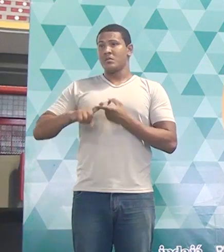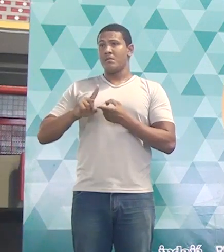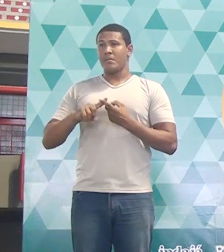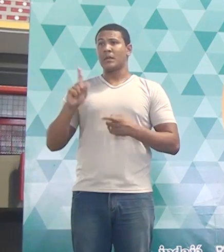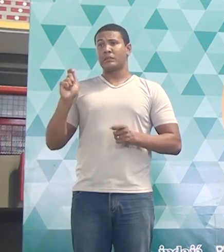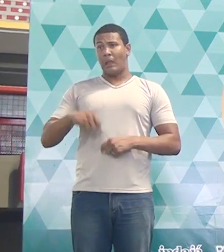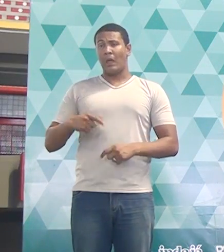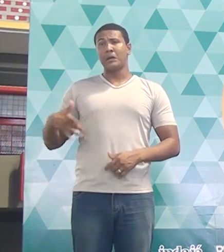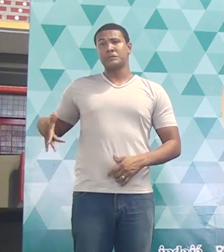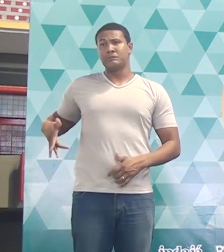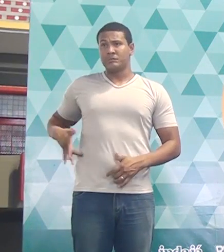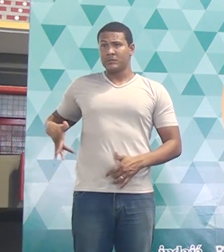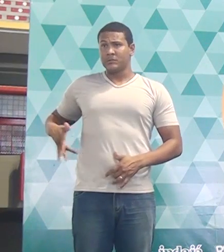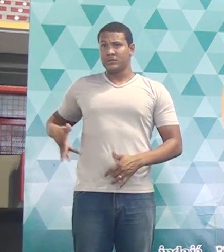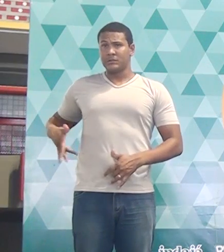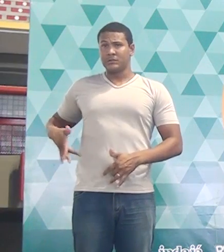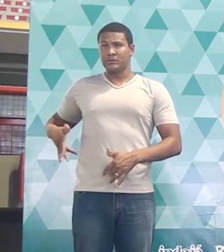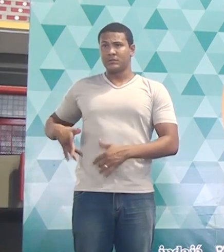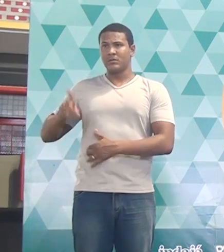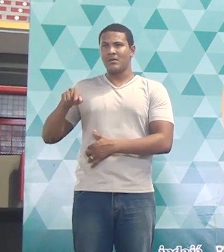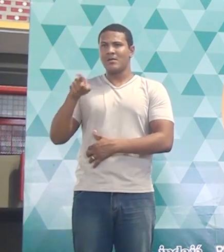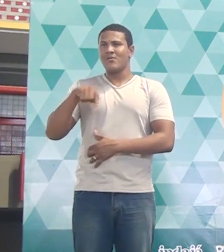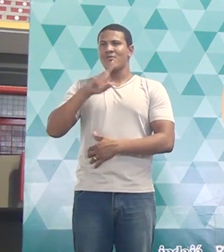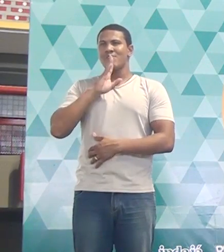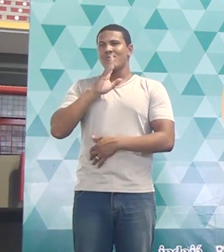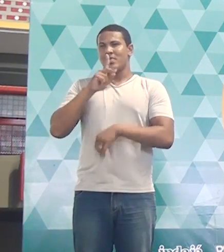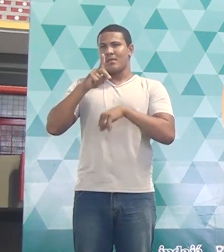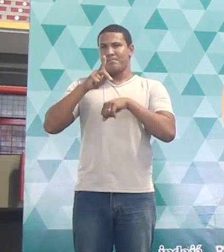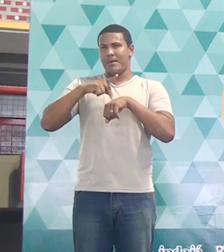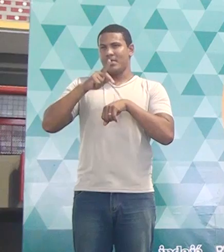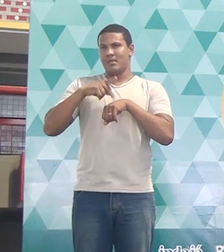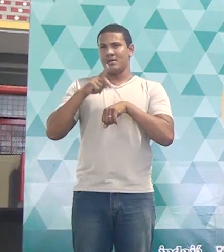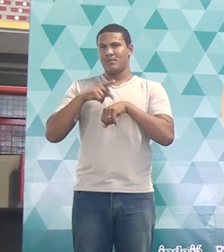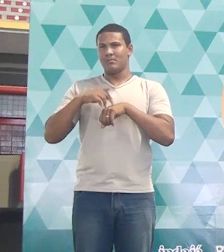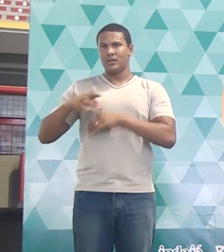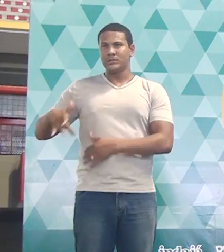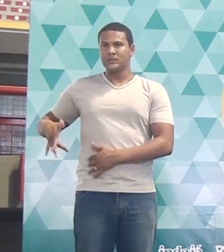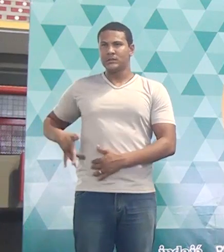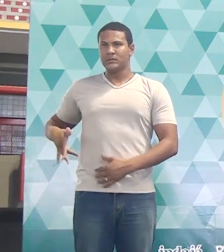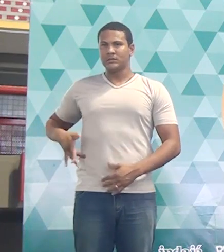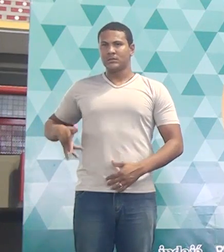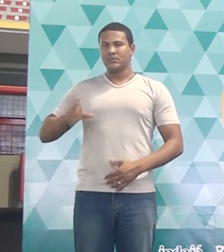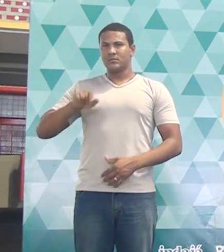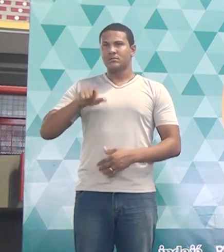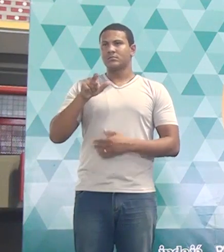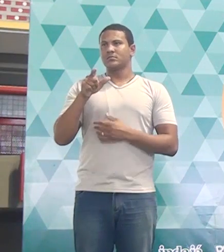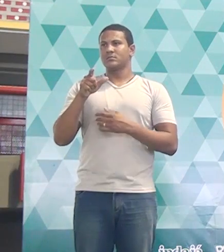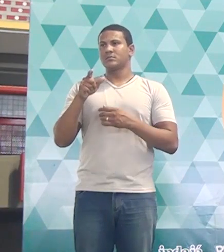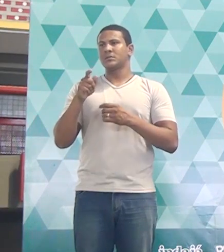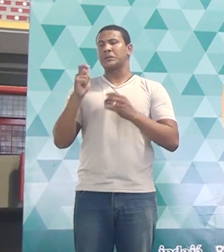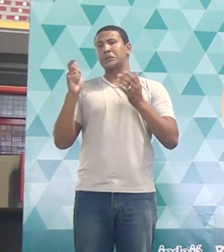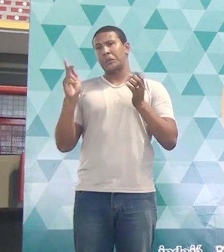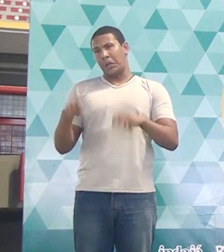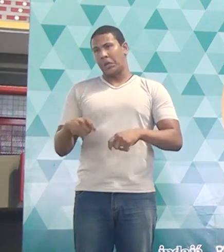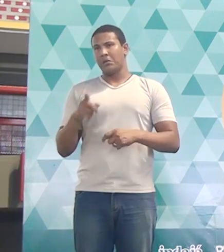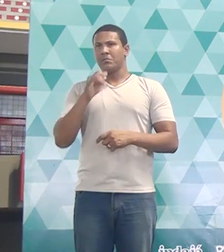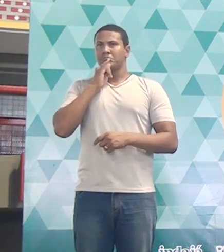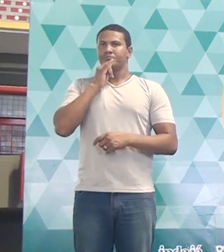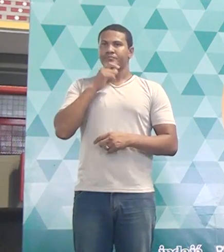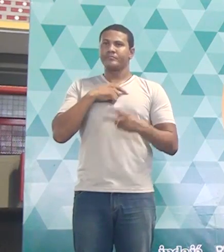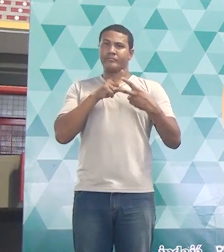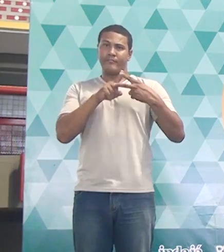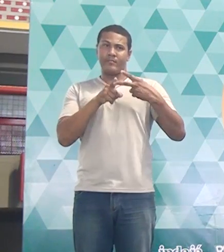renal. Cálculo renal, popularmente conhecido como pedras nos rins, pode ter como origem duas